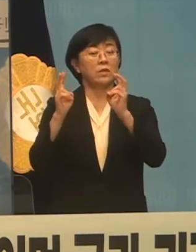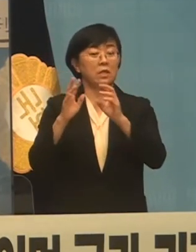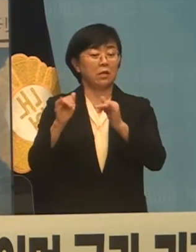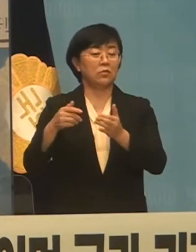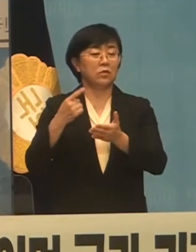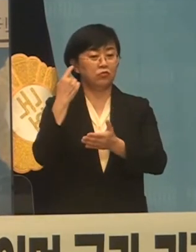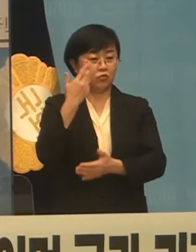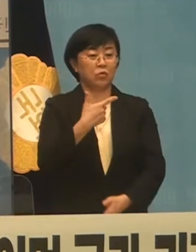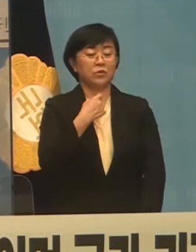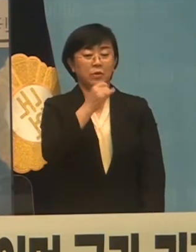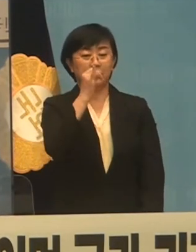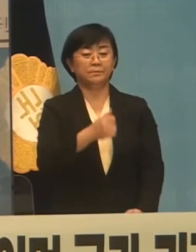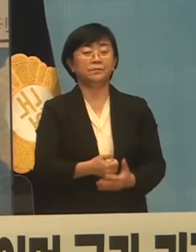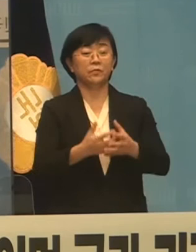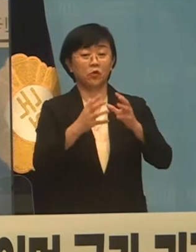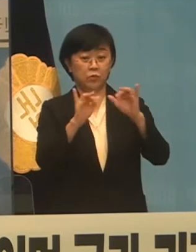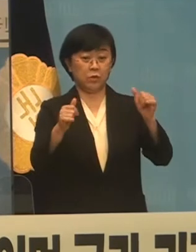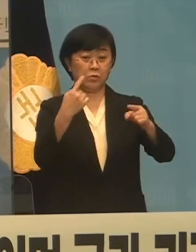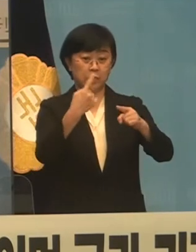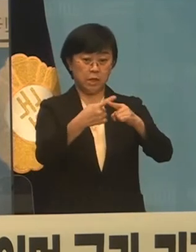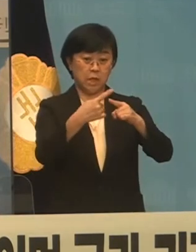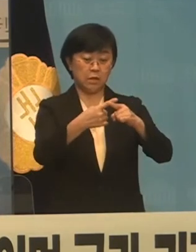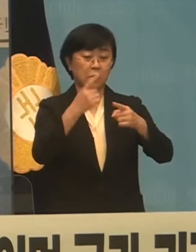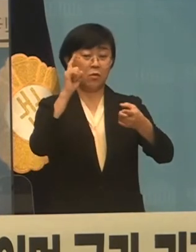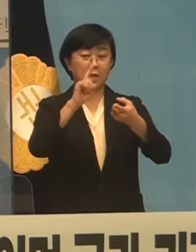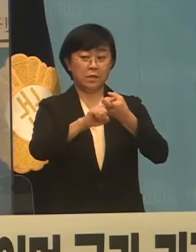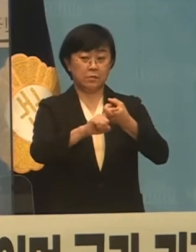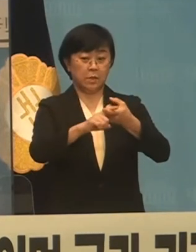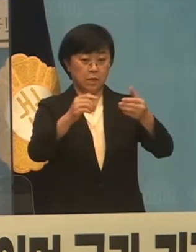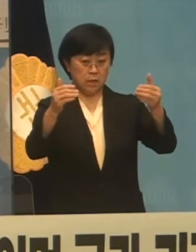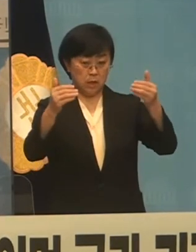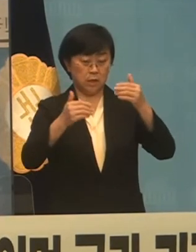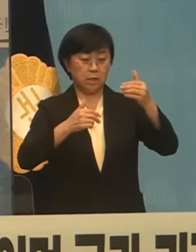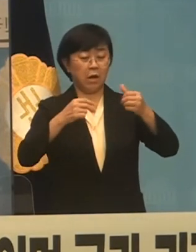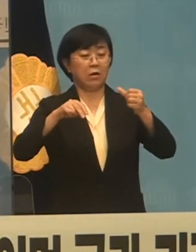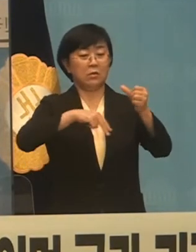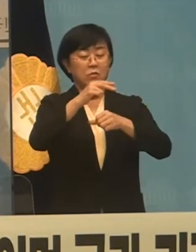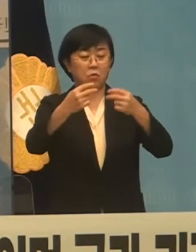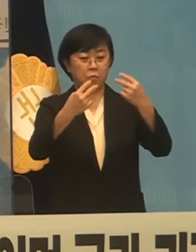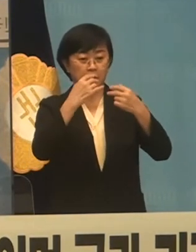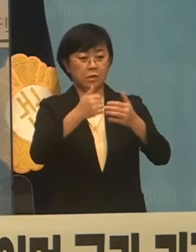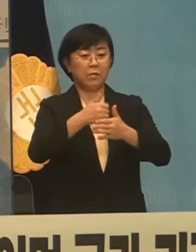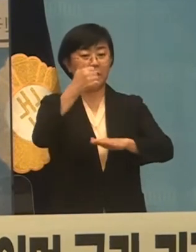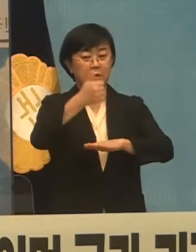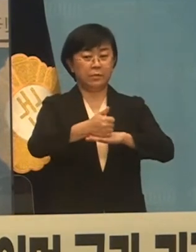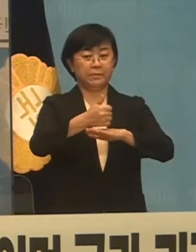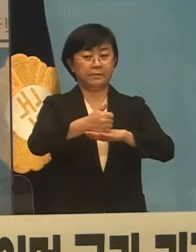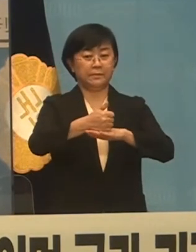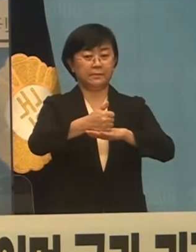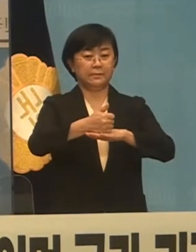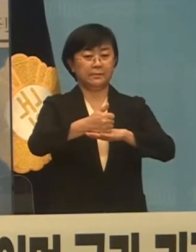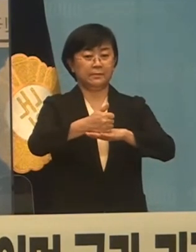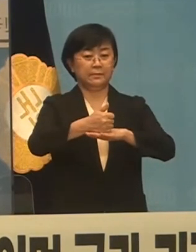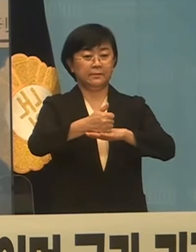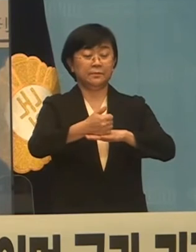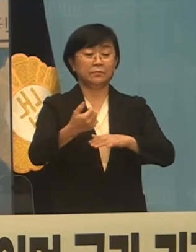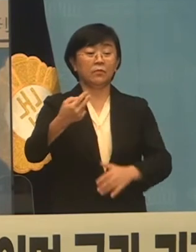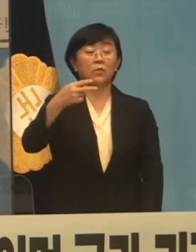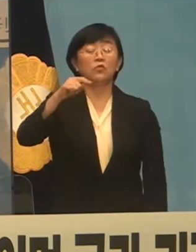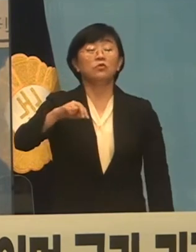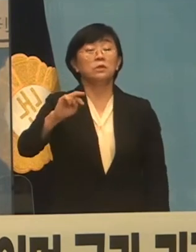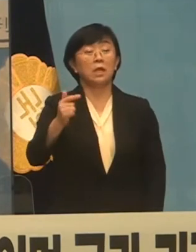직원들은 묻습니다. 국민들도 관심 있게 이 상황을 지켜봅니다. 마지막으로